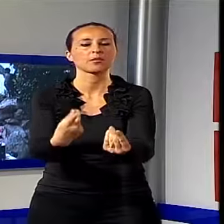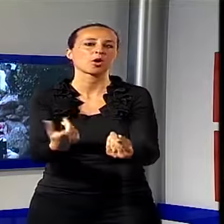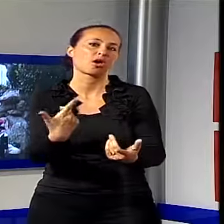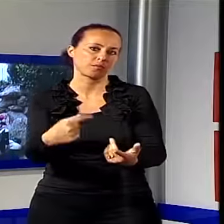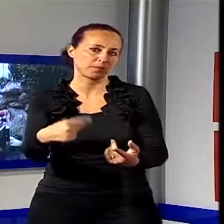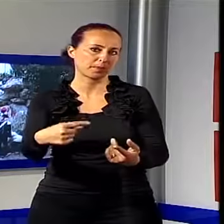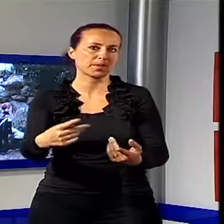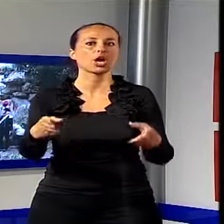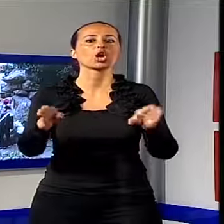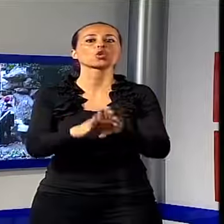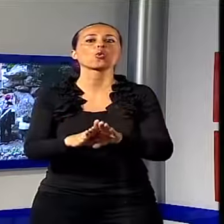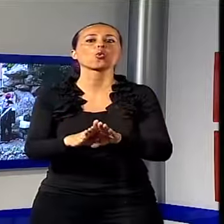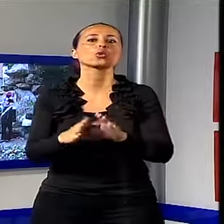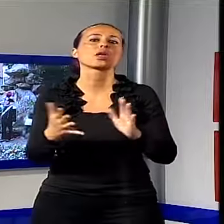celebrazioni per il 25 aprile.